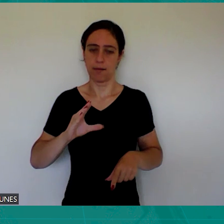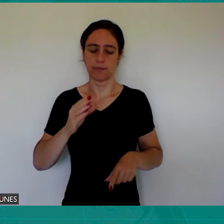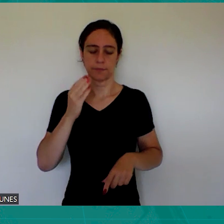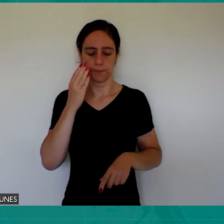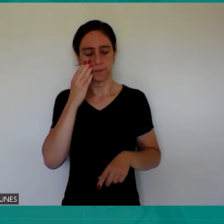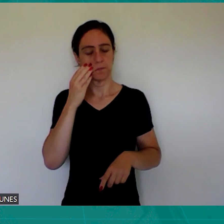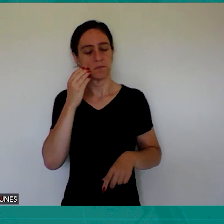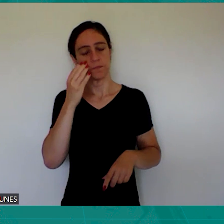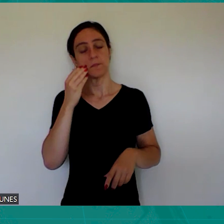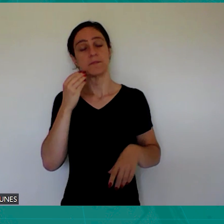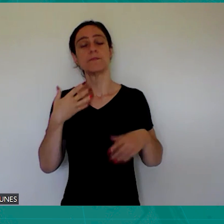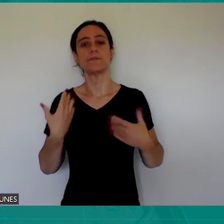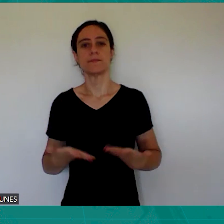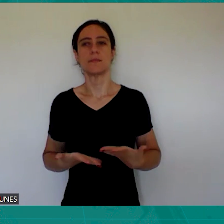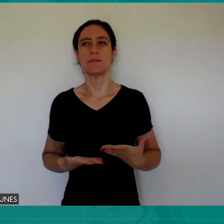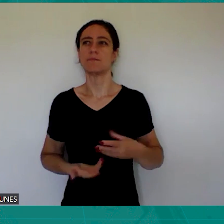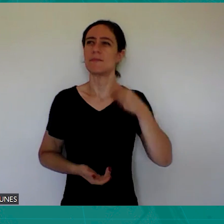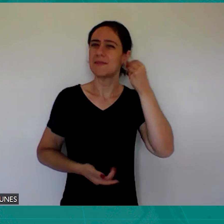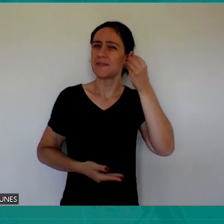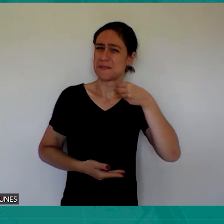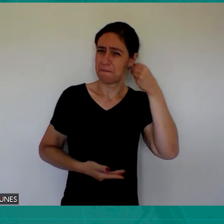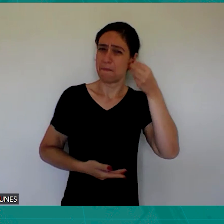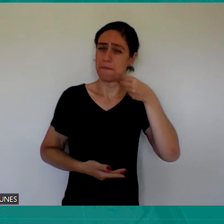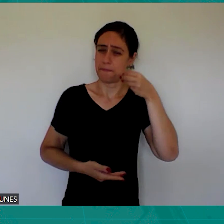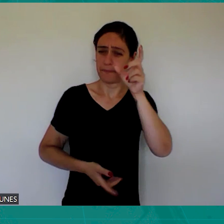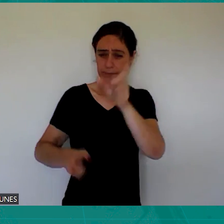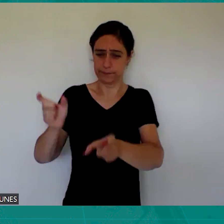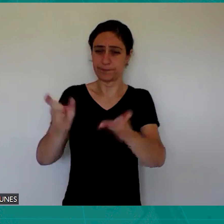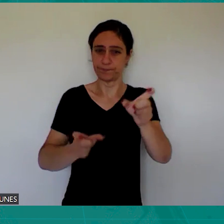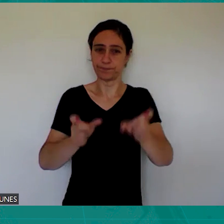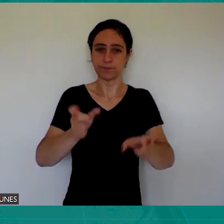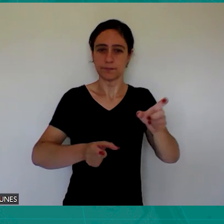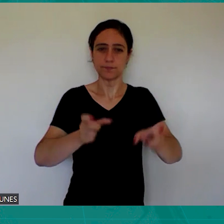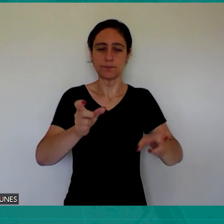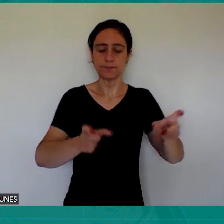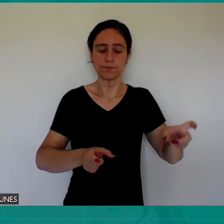E a experiência deles quase que